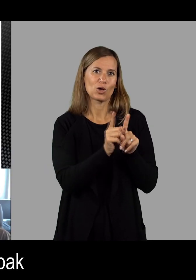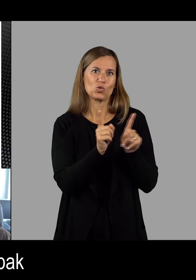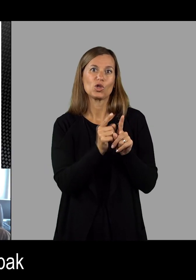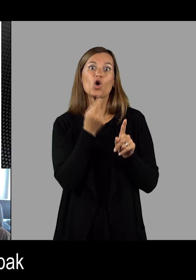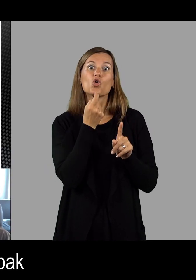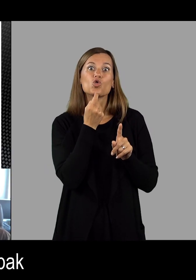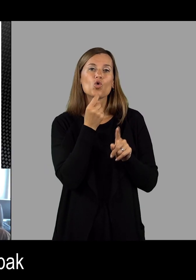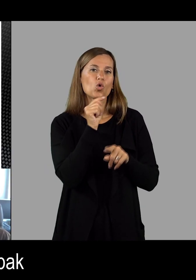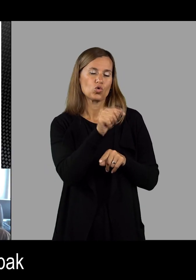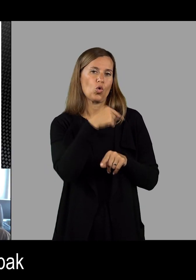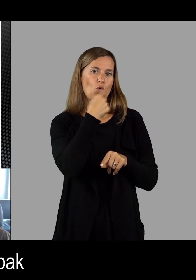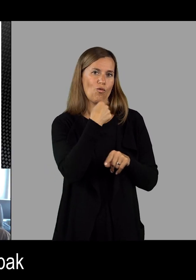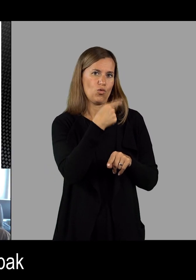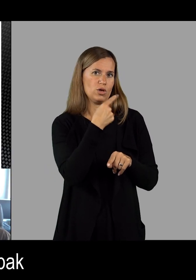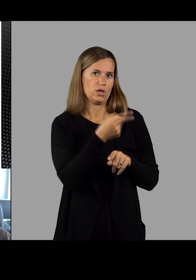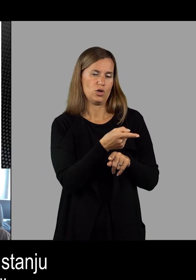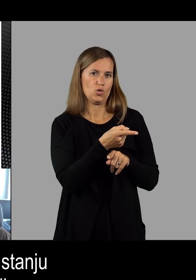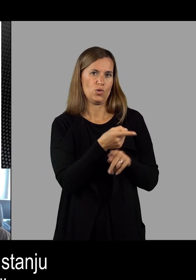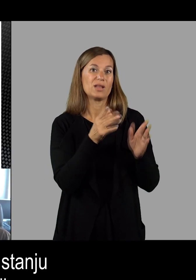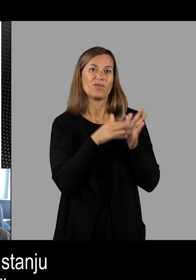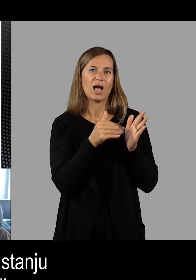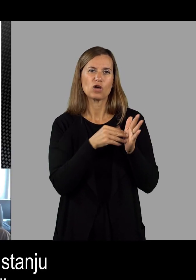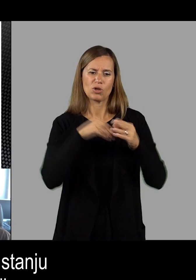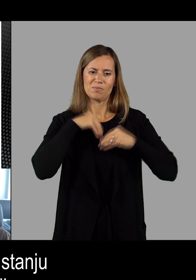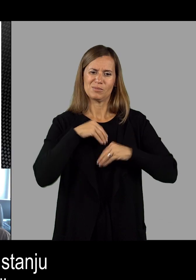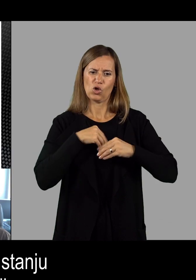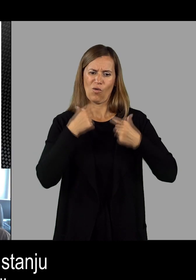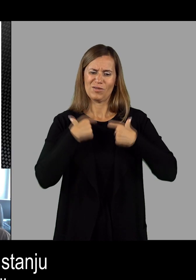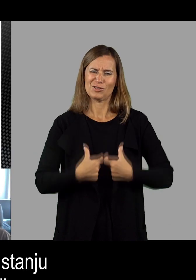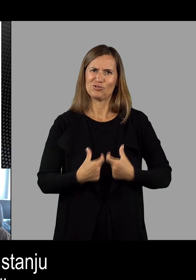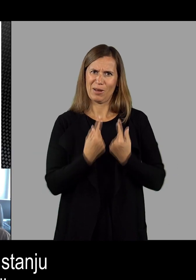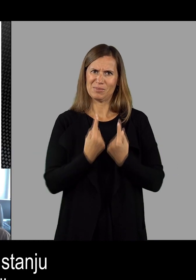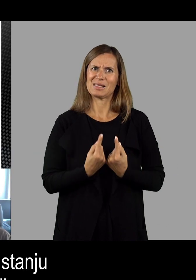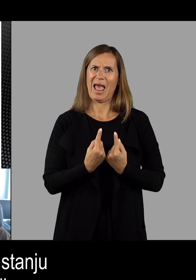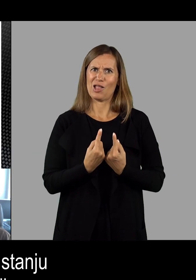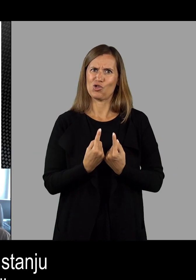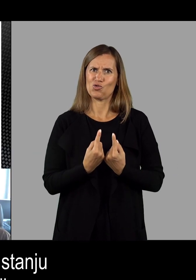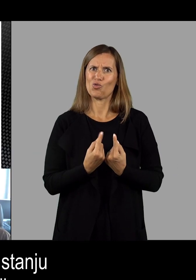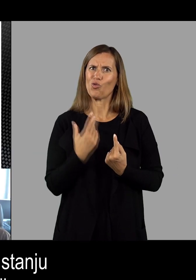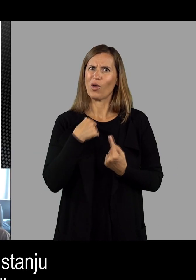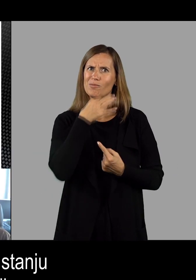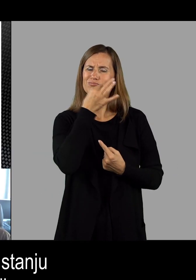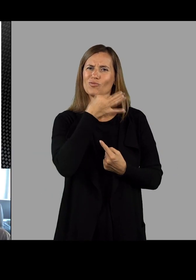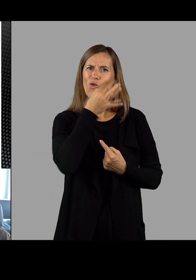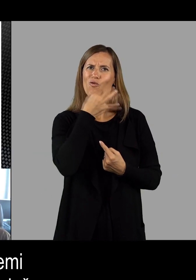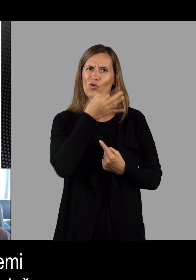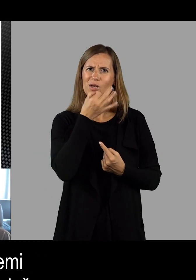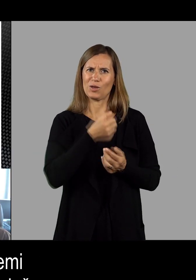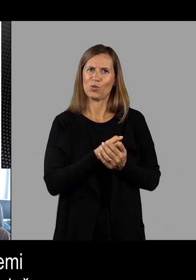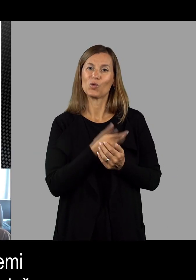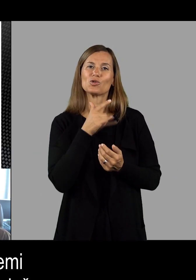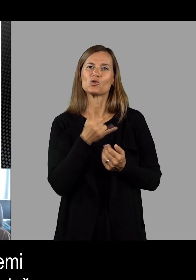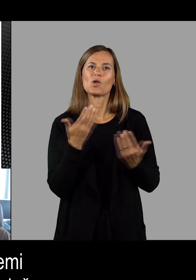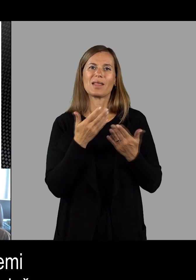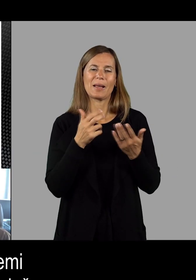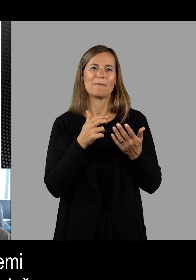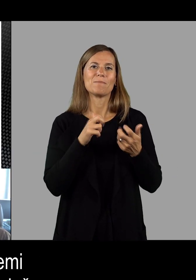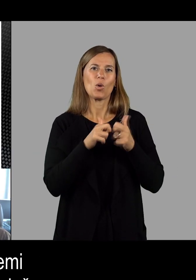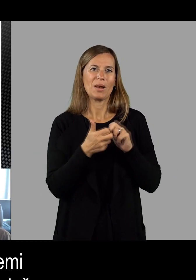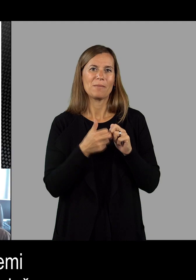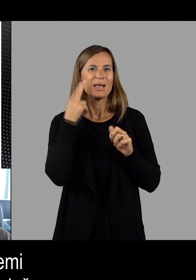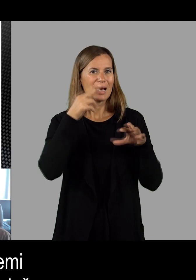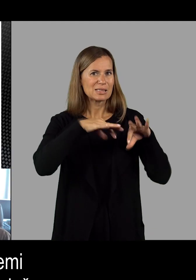tudi, kdo je to govoril, ne, in v kakšnem psihofizičnem stanju je bil takrat, ko je govoril, ne. Tako da to so neki